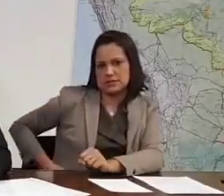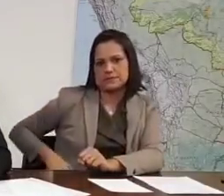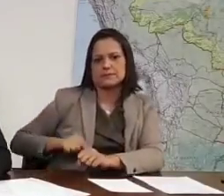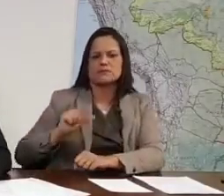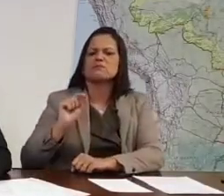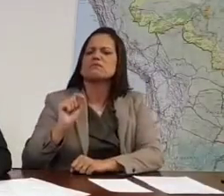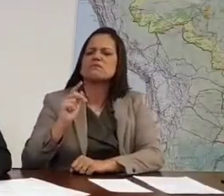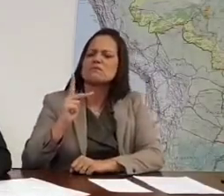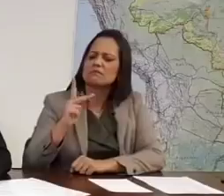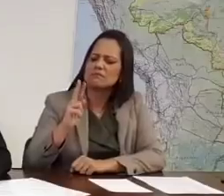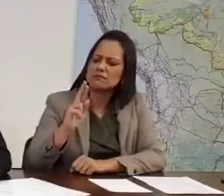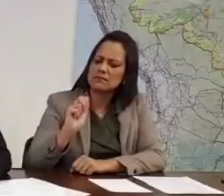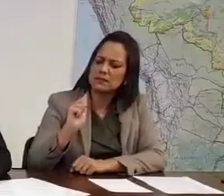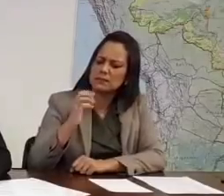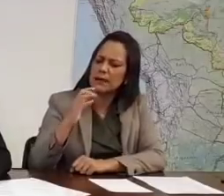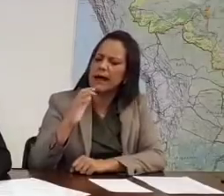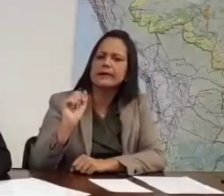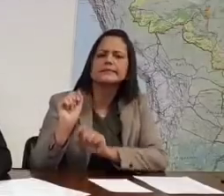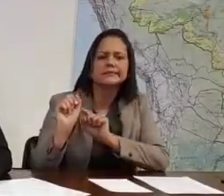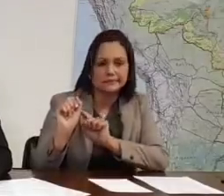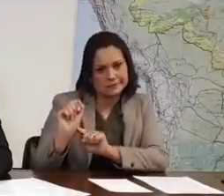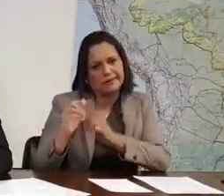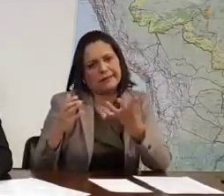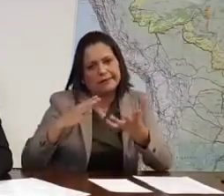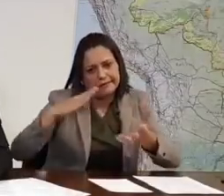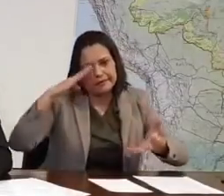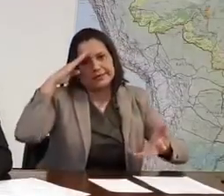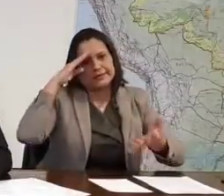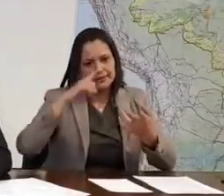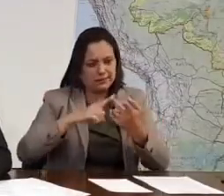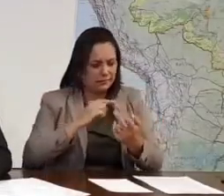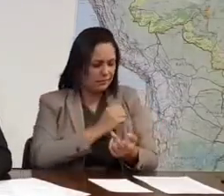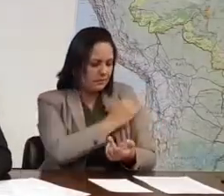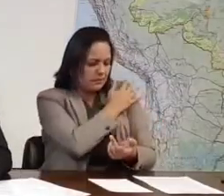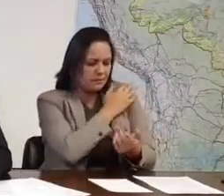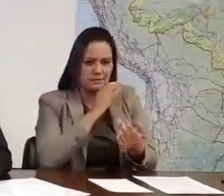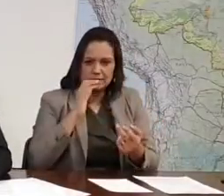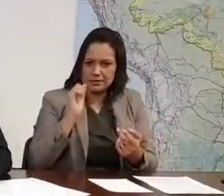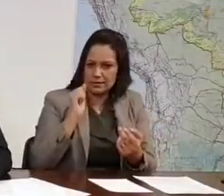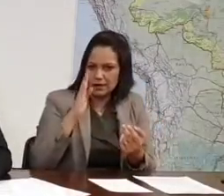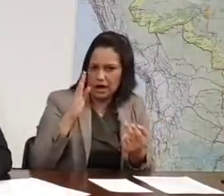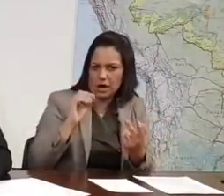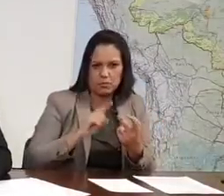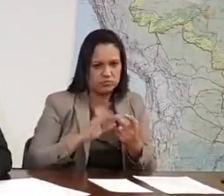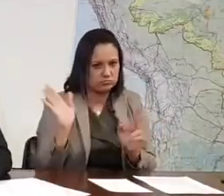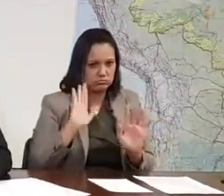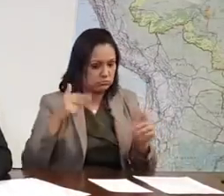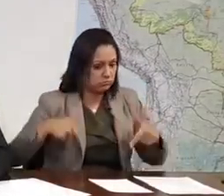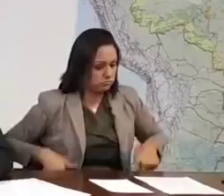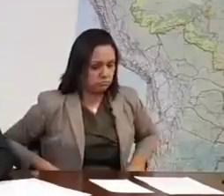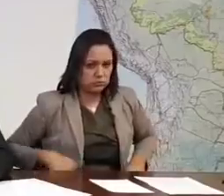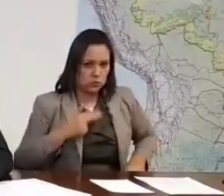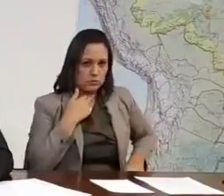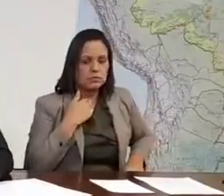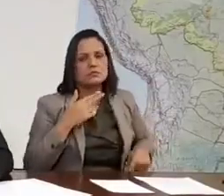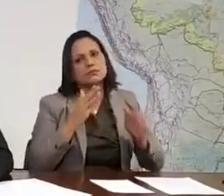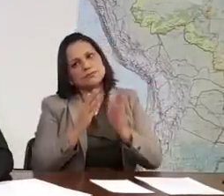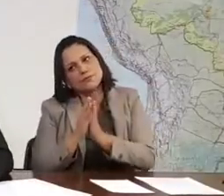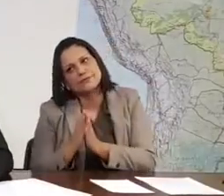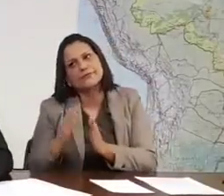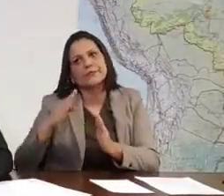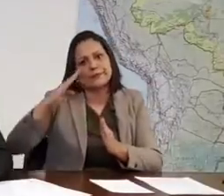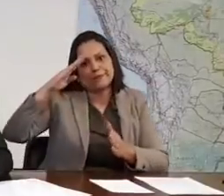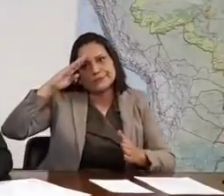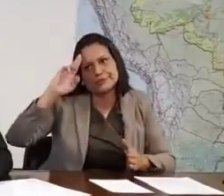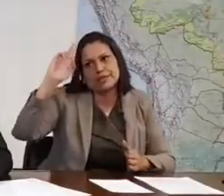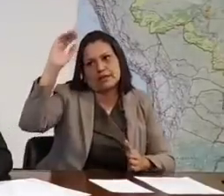praça? É o sargento, o cabo, subtenente, suboficial, não tinha pós, dependia de uma adesão do comandante,